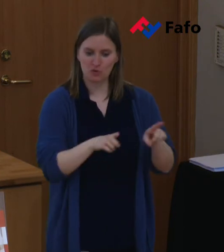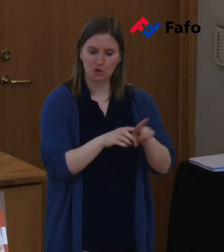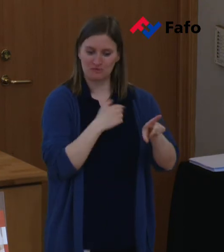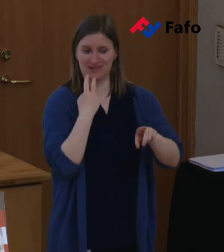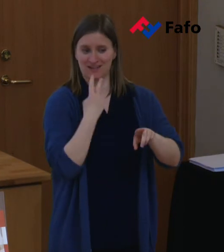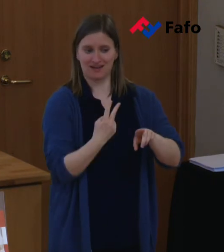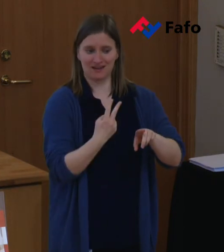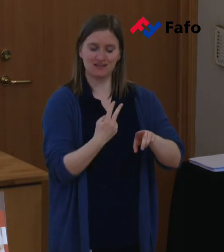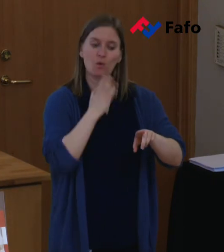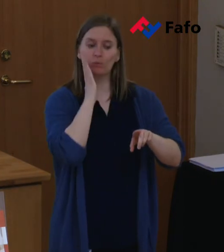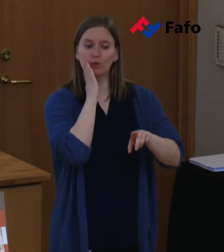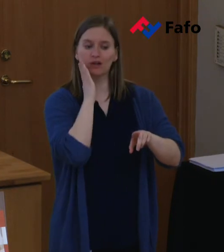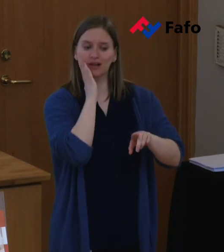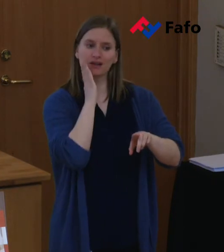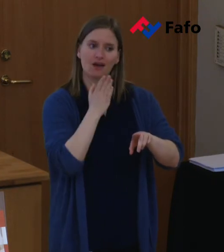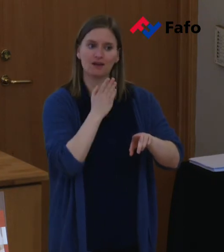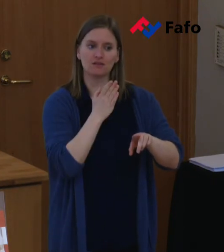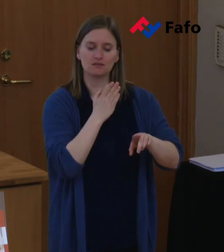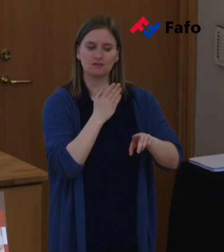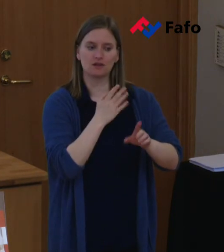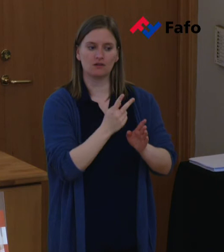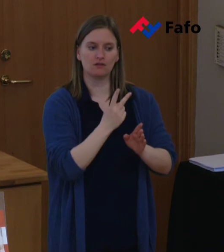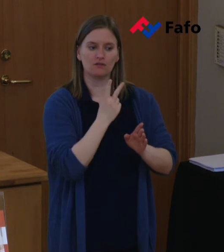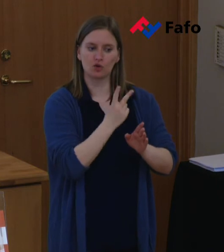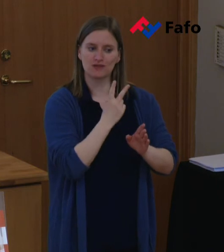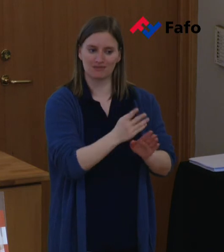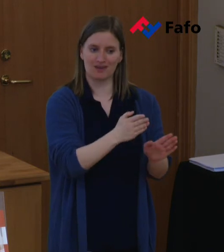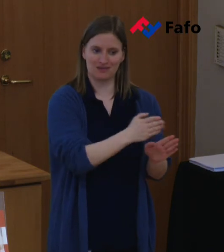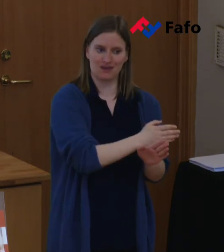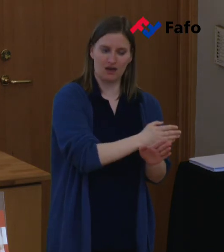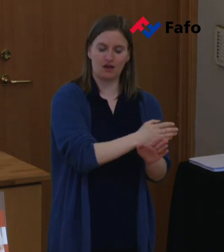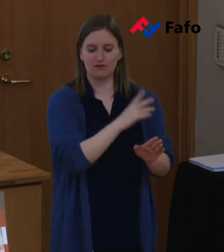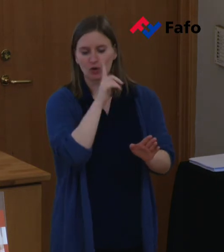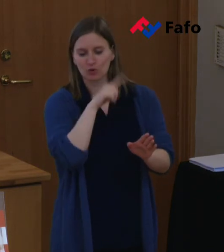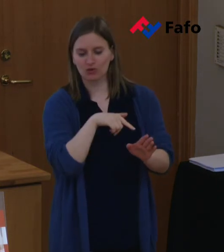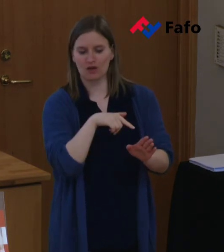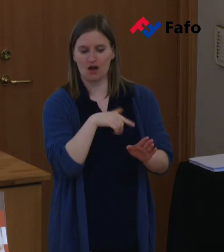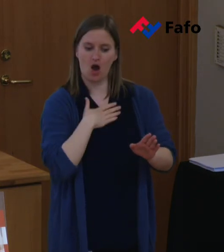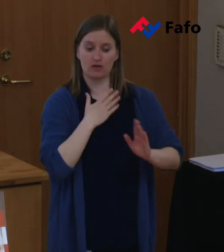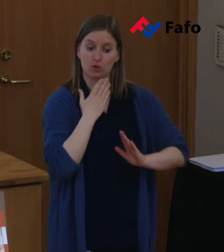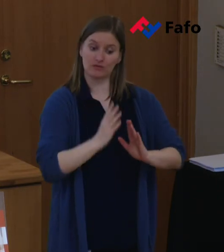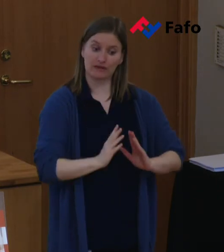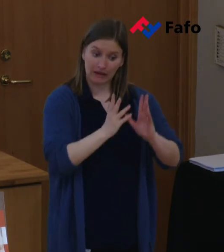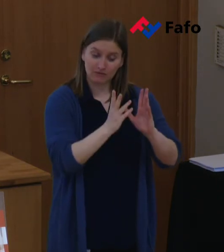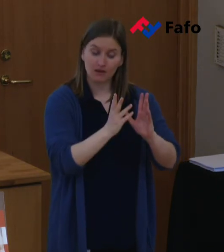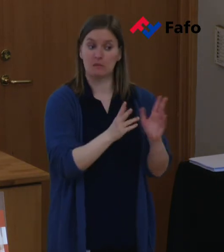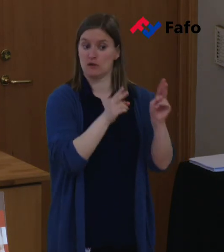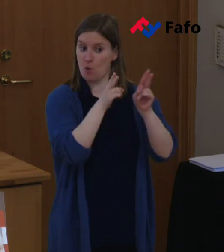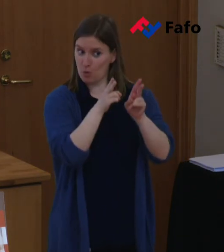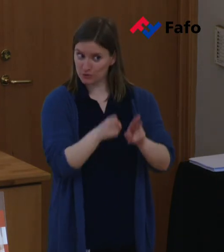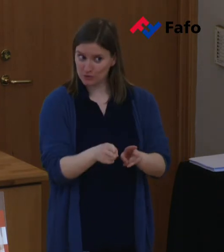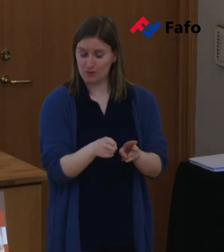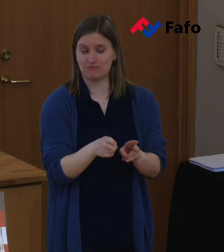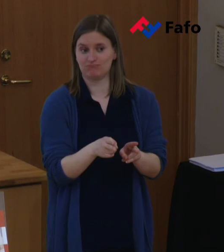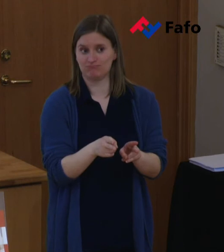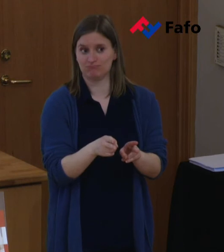det, så jo også bolig da en forutsetning for både å kunne ha et godt liv, men også